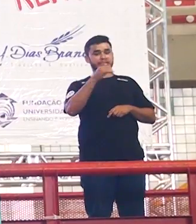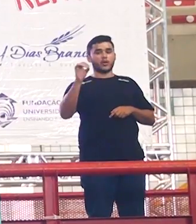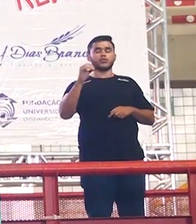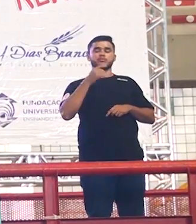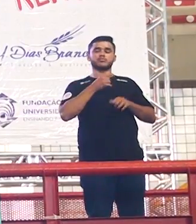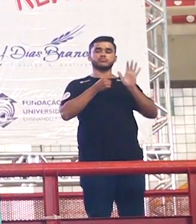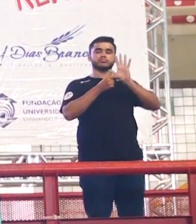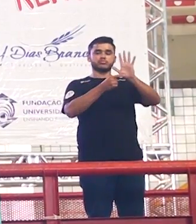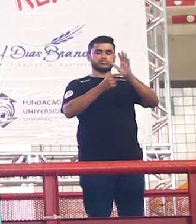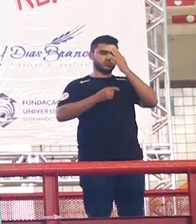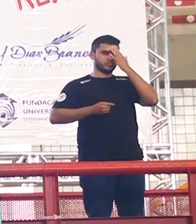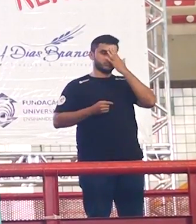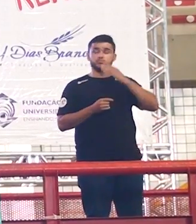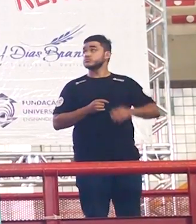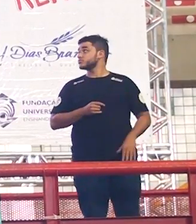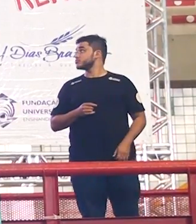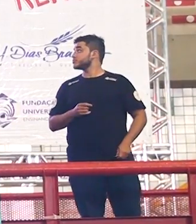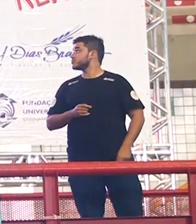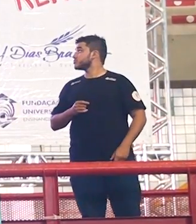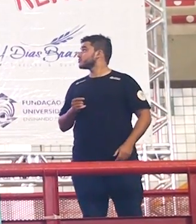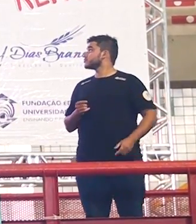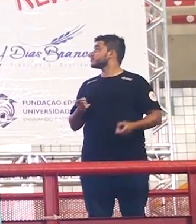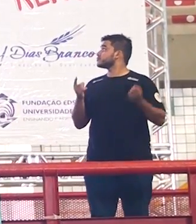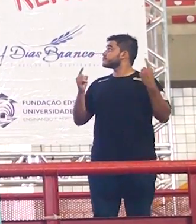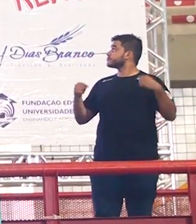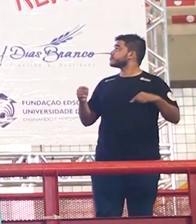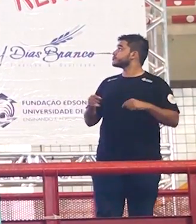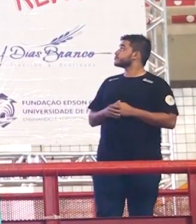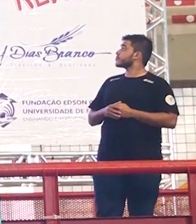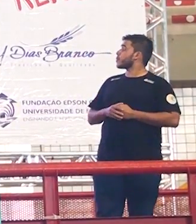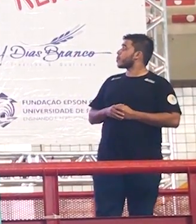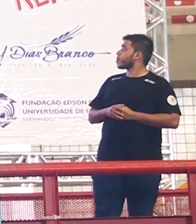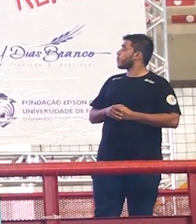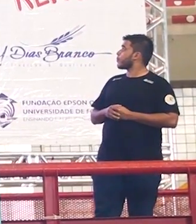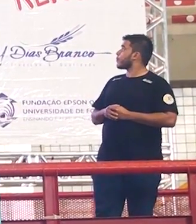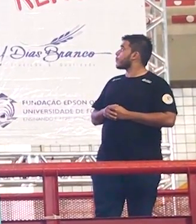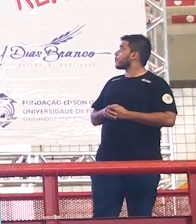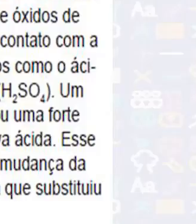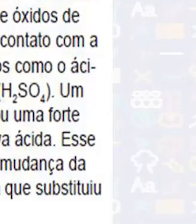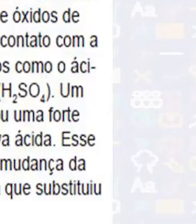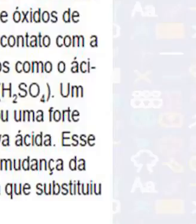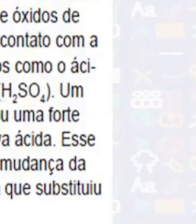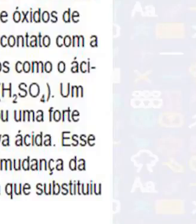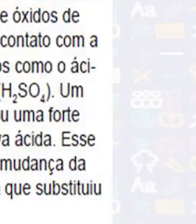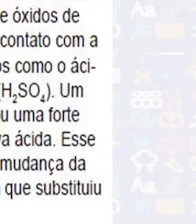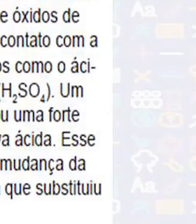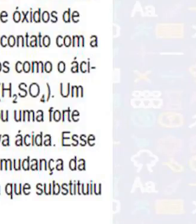tá? Eu ia até pular essa questão, porque ela não é realmente do nosso tema. 8.